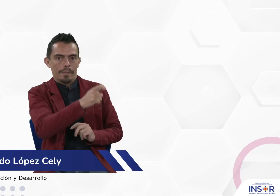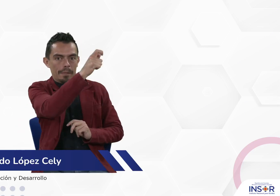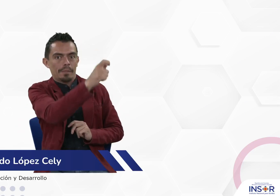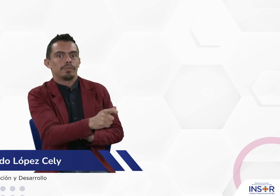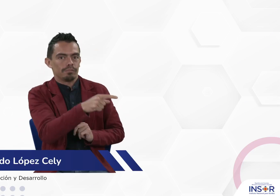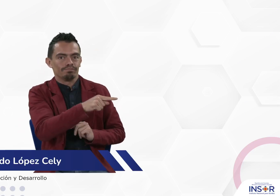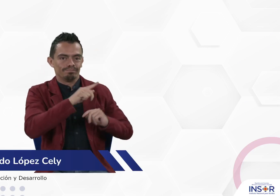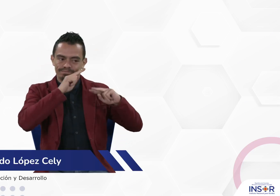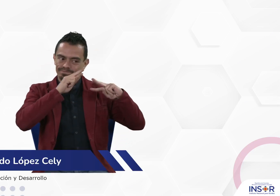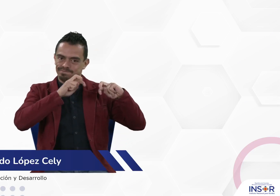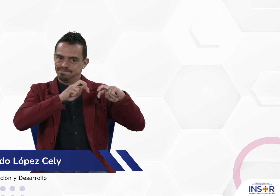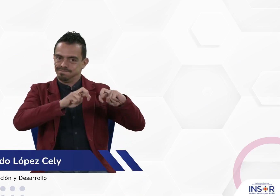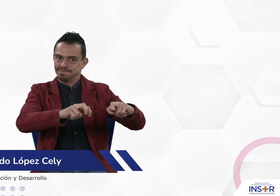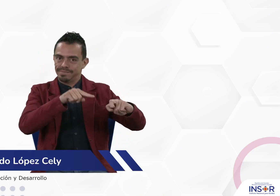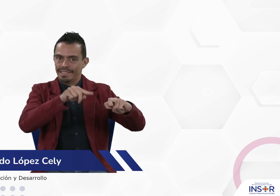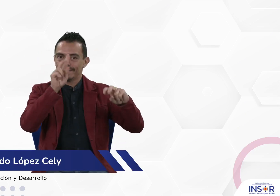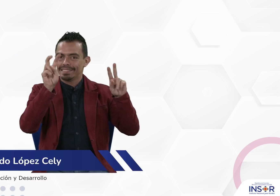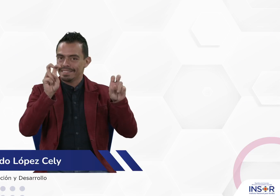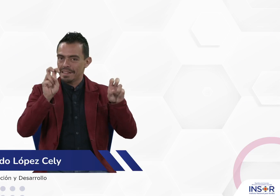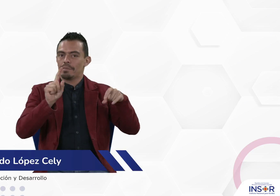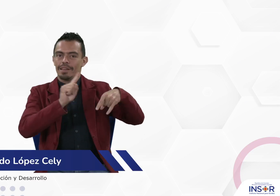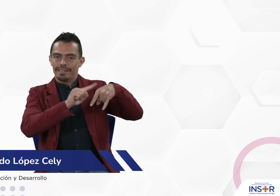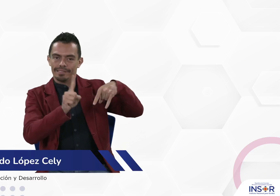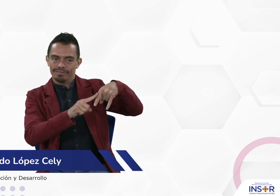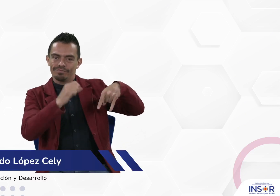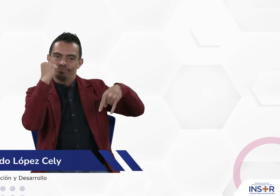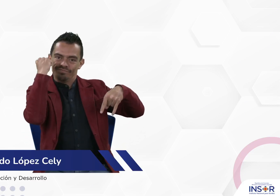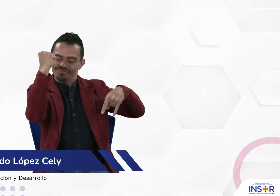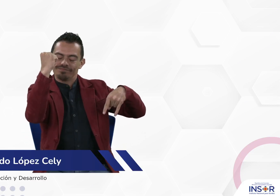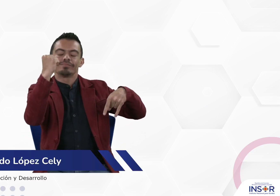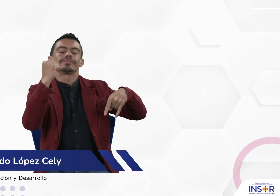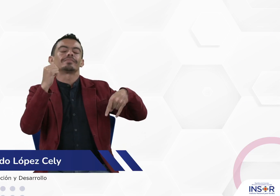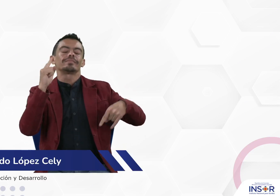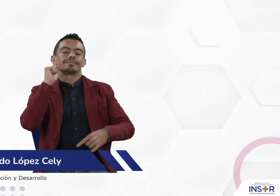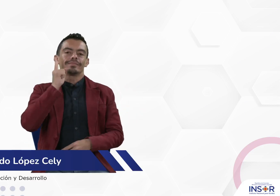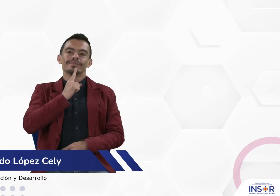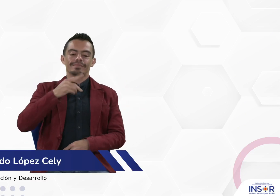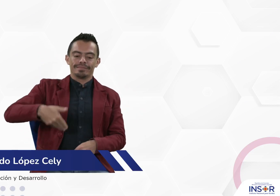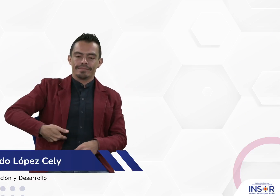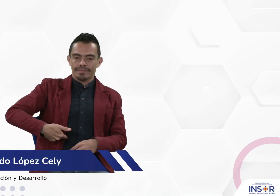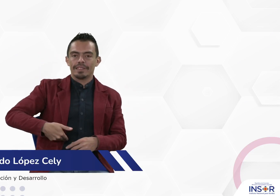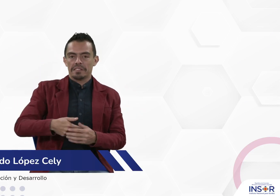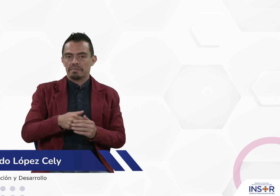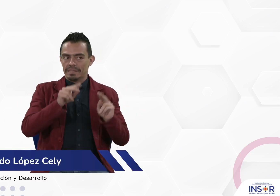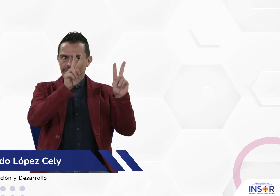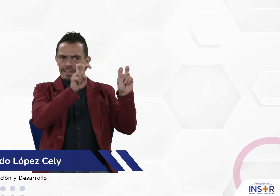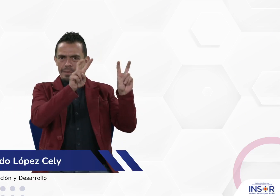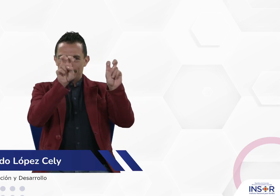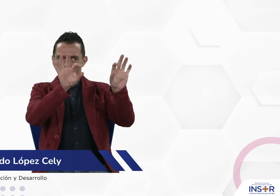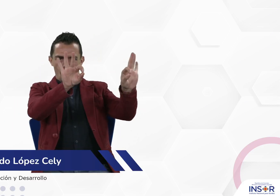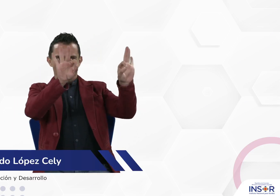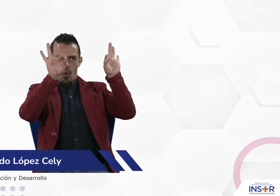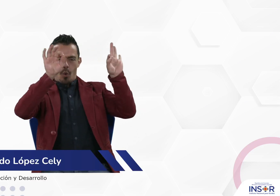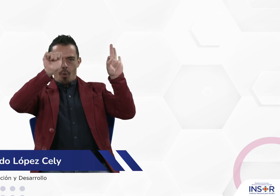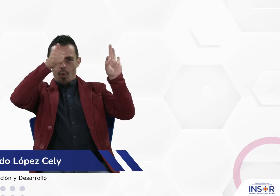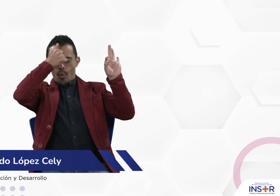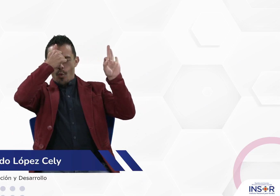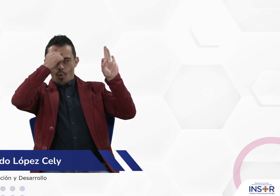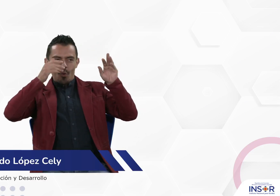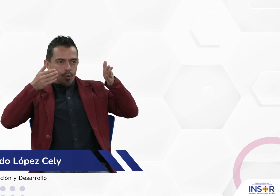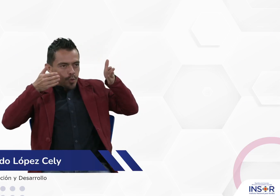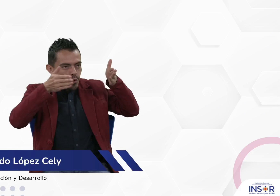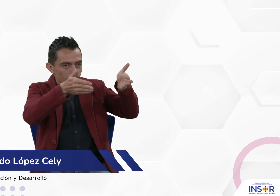Muchas gracias a Anderson, nuestros invitados Anderson y Edwin, que nos van a hablar sobre estos temas, sordedad y